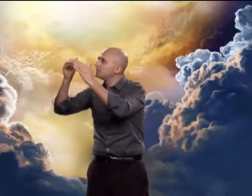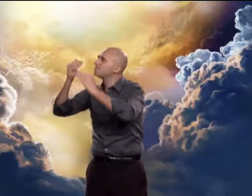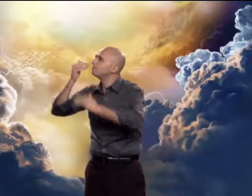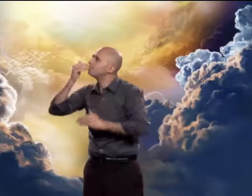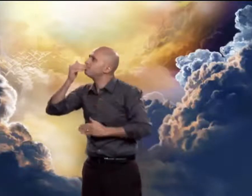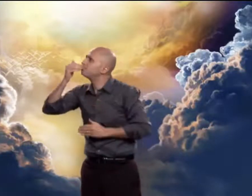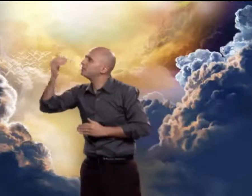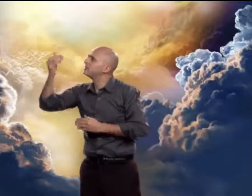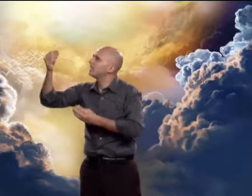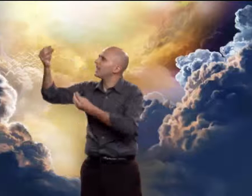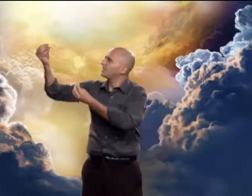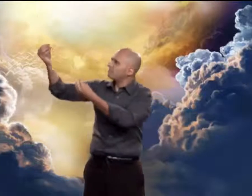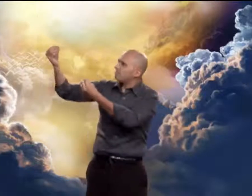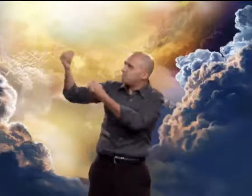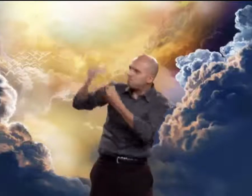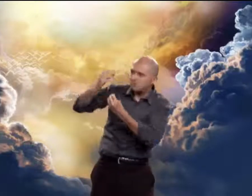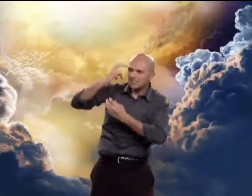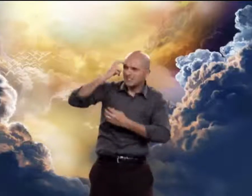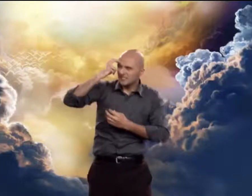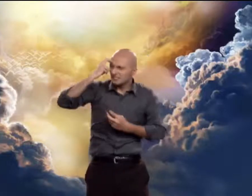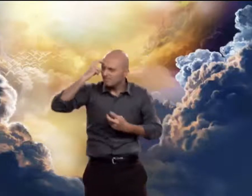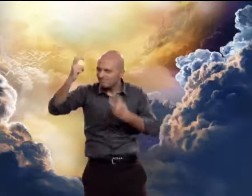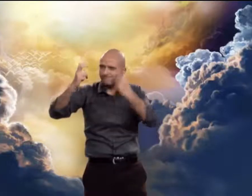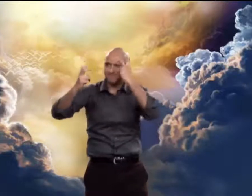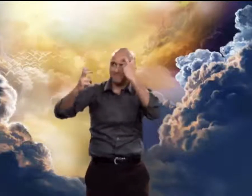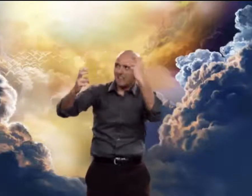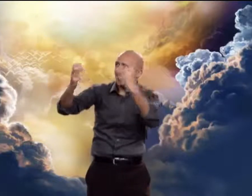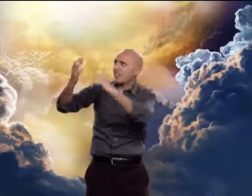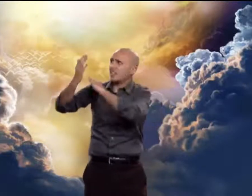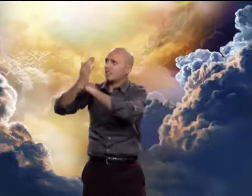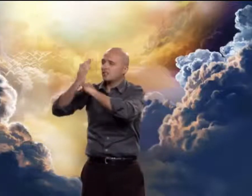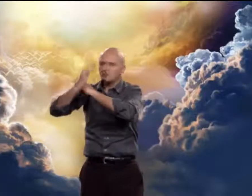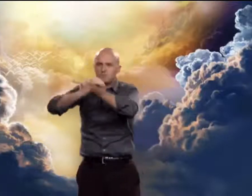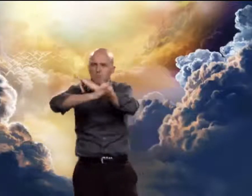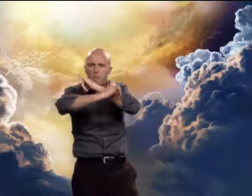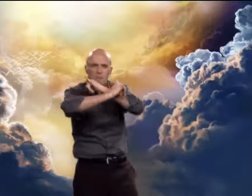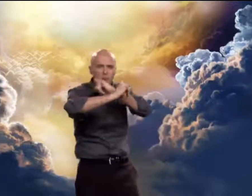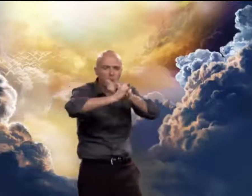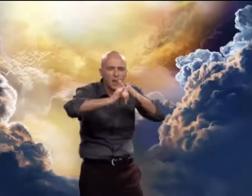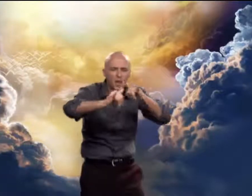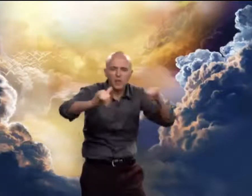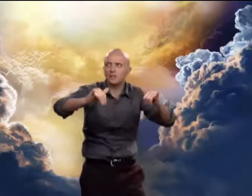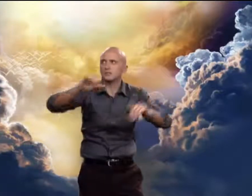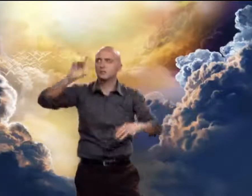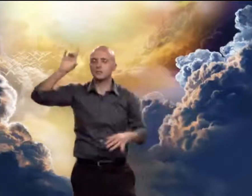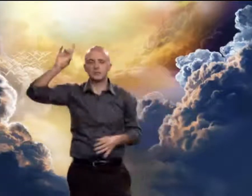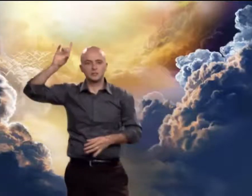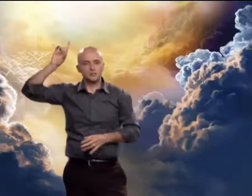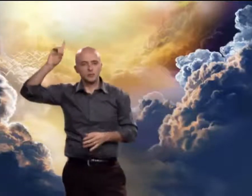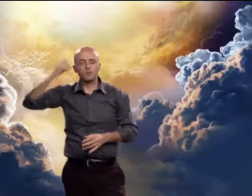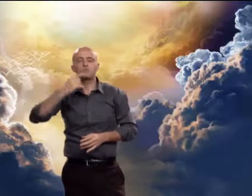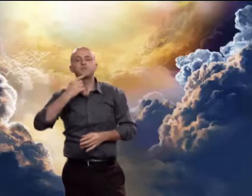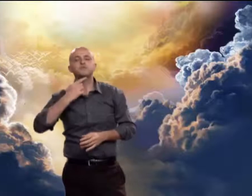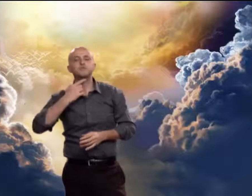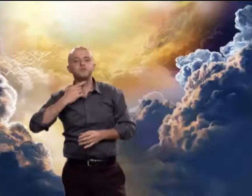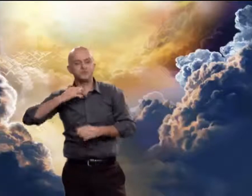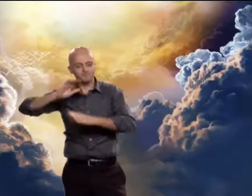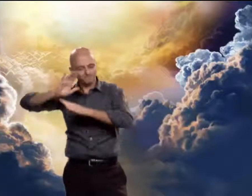animais, finalmente encontraram refúgio. E ali nasceu o Salvador do mundo. Foram escolhidos anjos